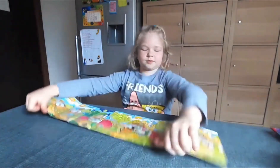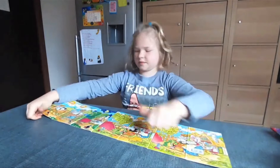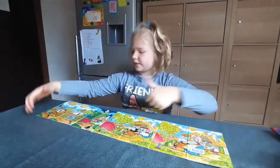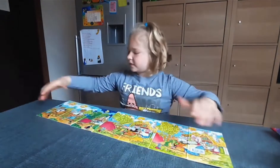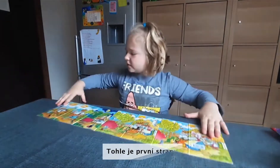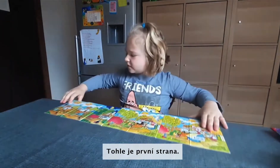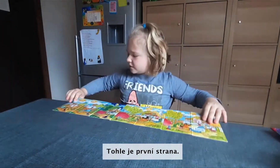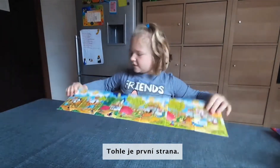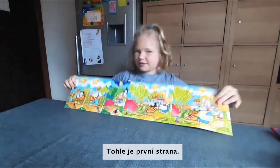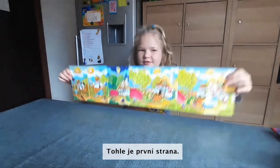Tohle je první strana.